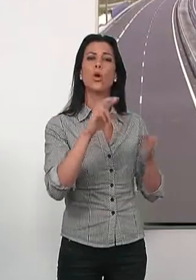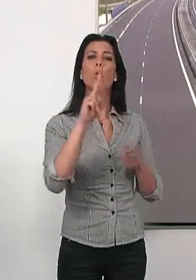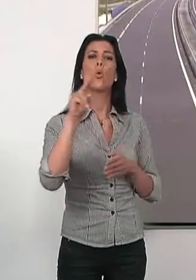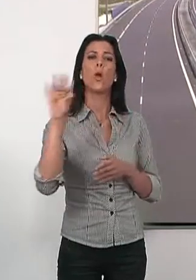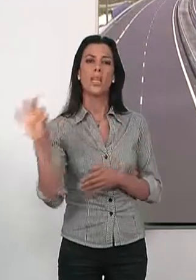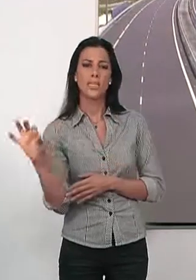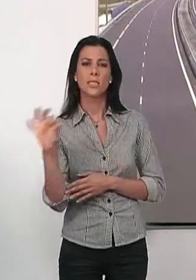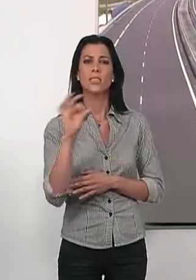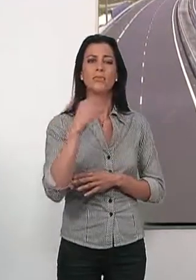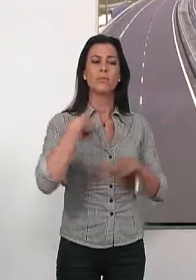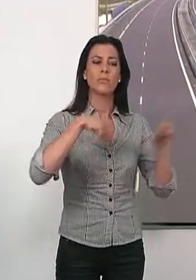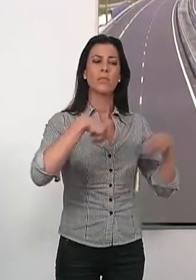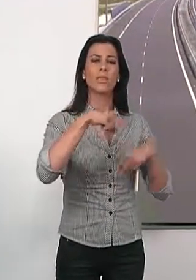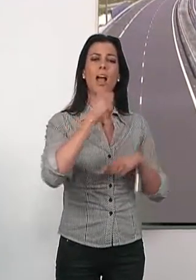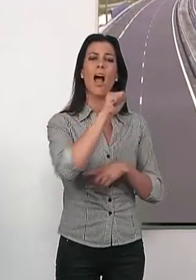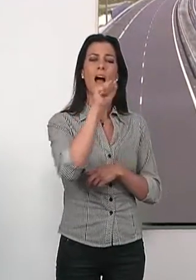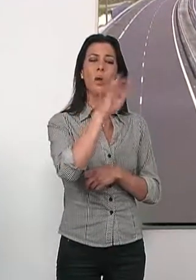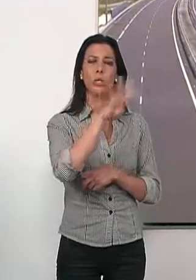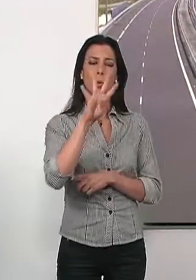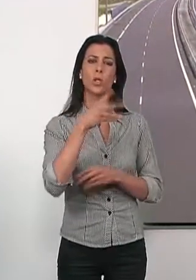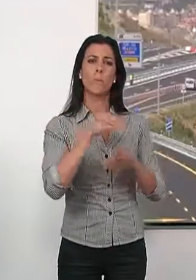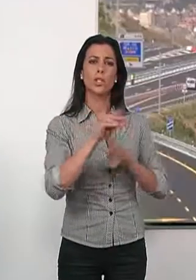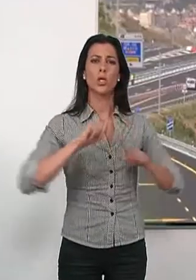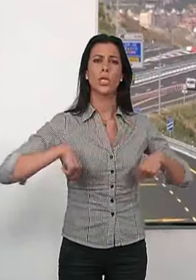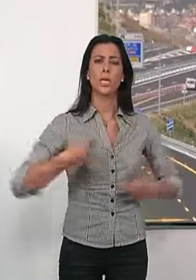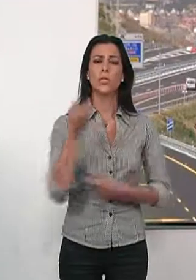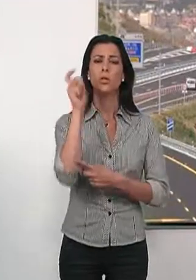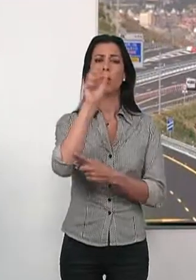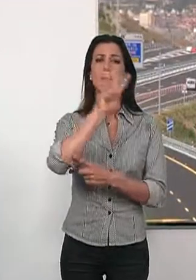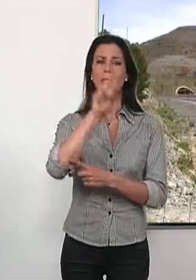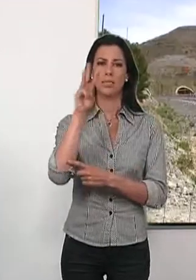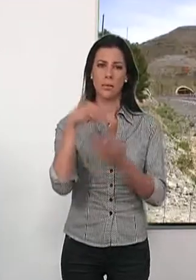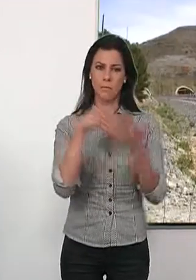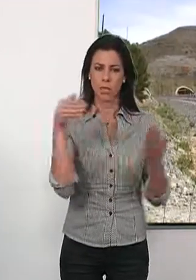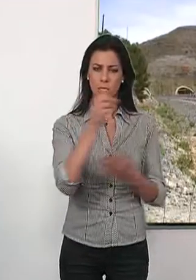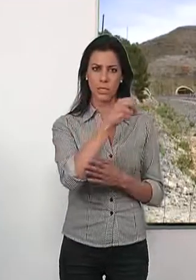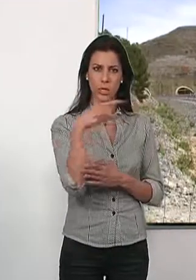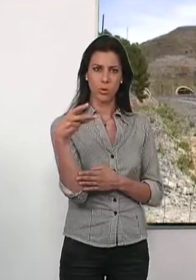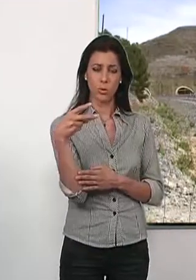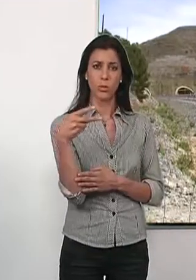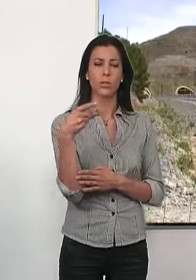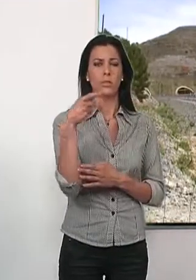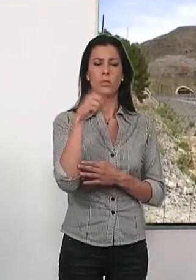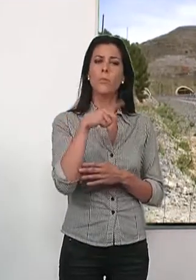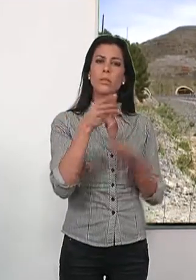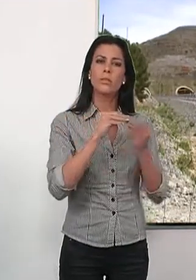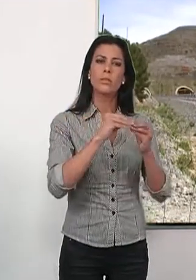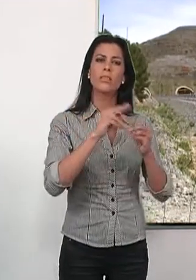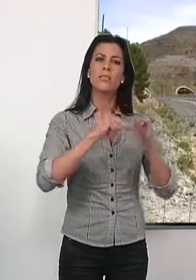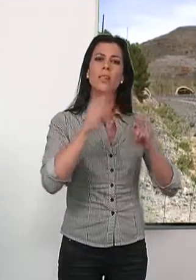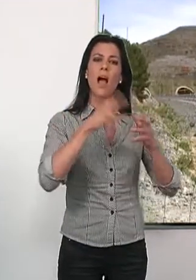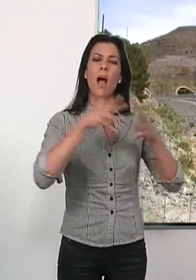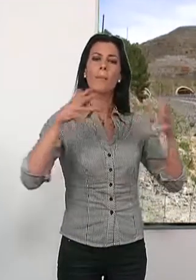del viaducto de rule es en la a-44 con una inversión que supondrá 23 millones de euros y